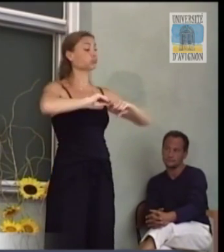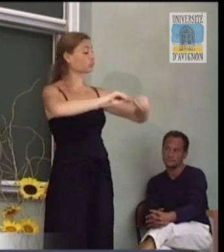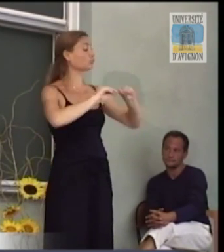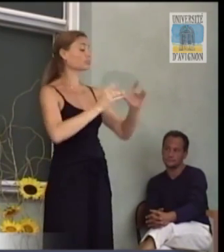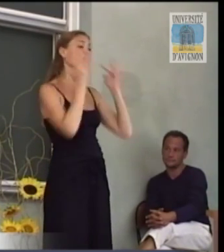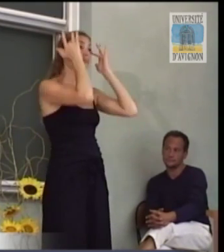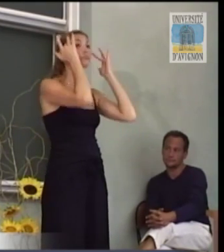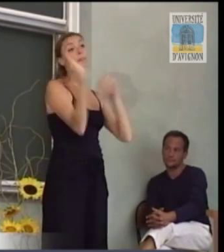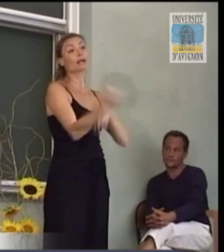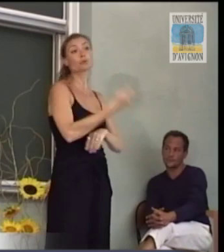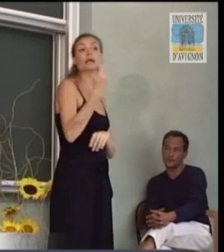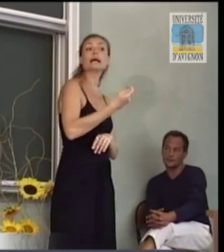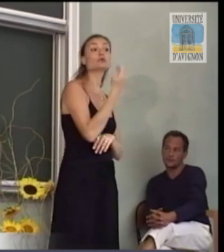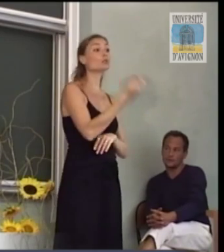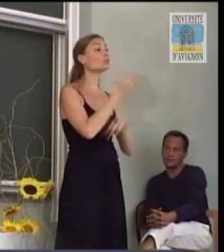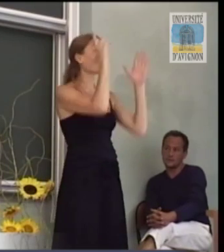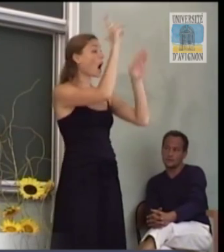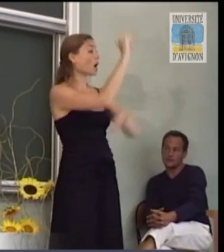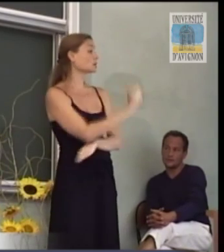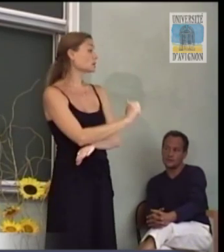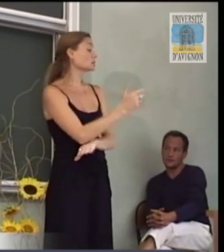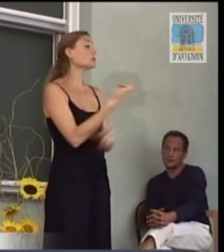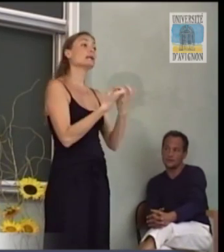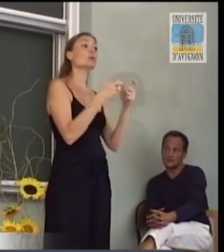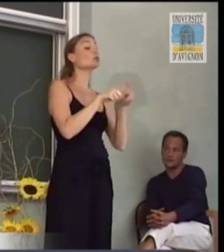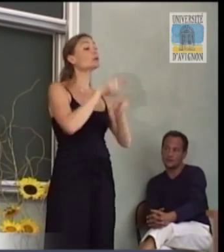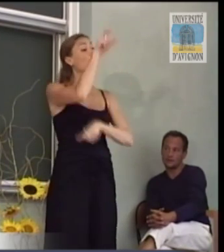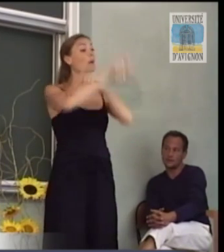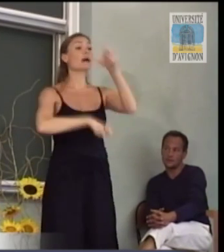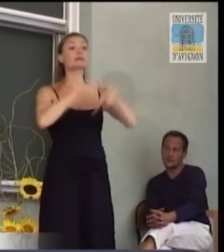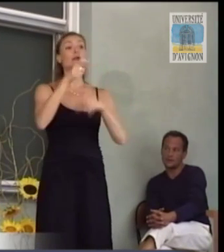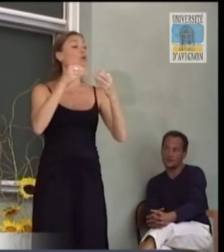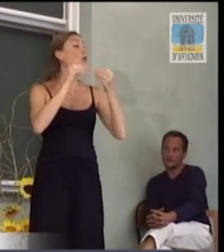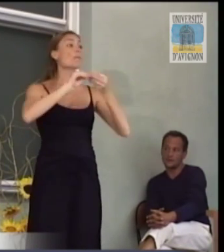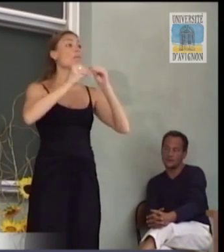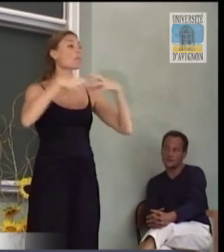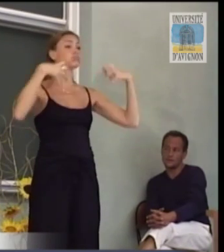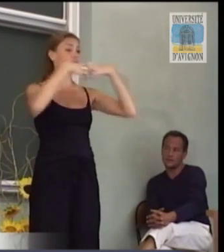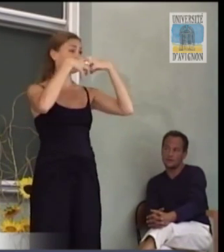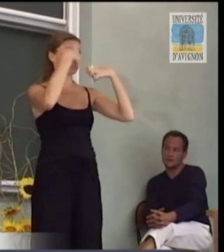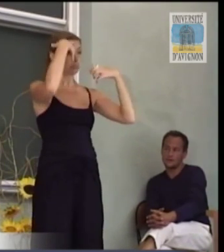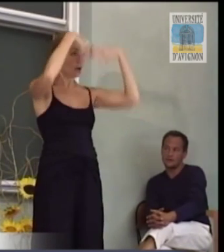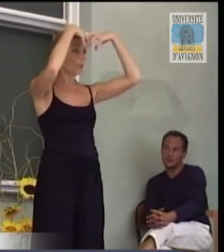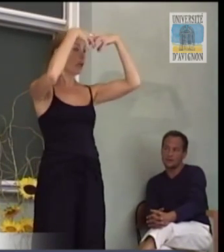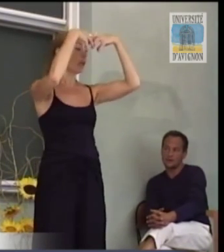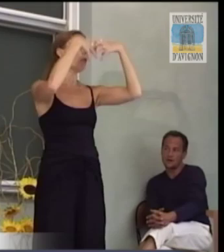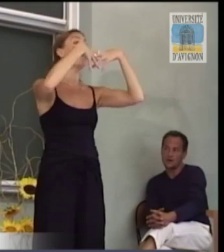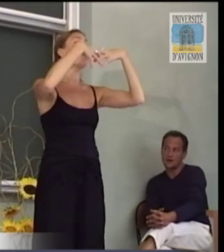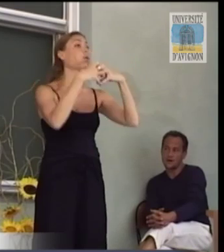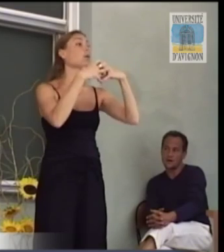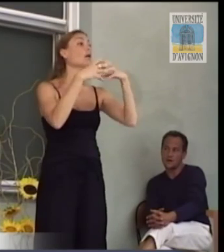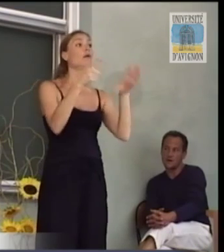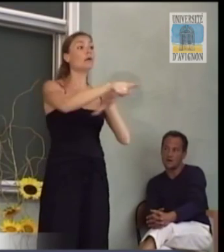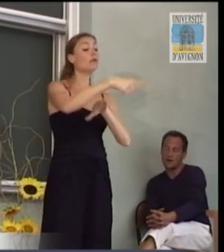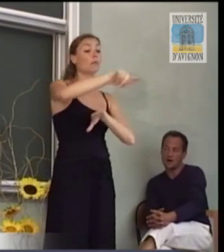traumatisés crâniens. Les leaders associatifs n'ont pas pour priorité d'amener ces gens, n'est-ce pas, au